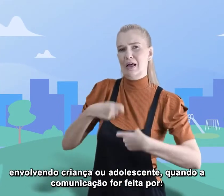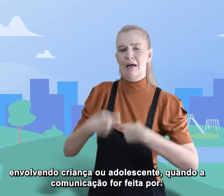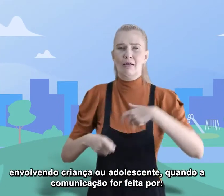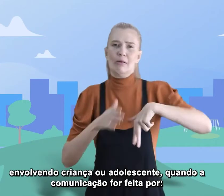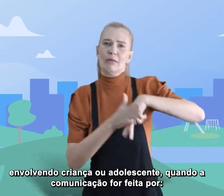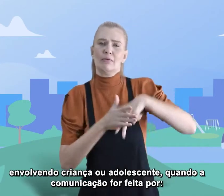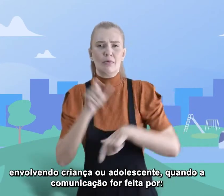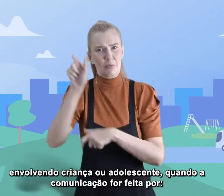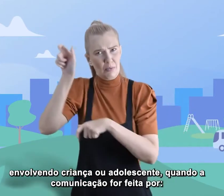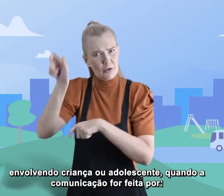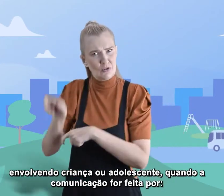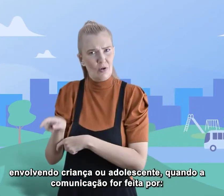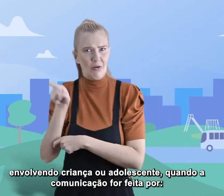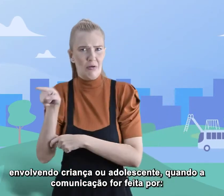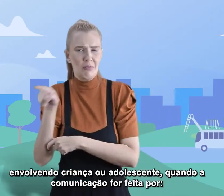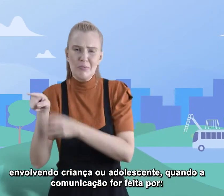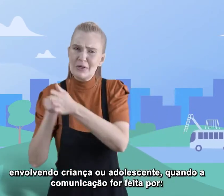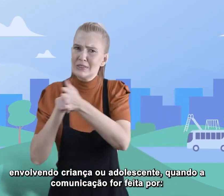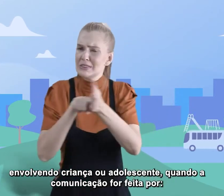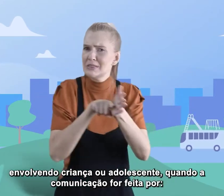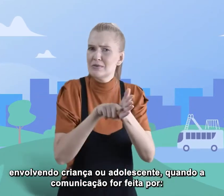envolvendo criança ou adolescente,